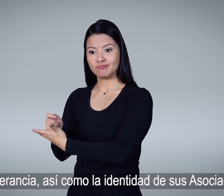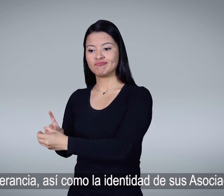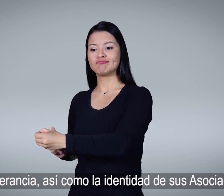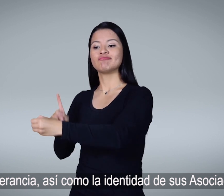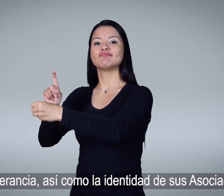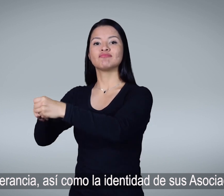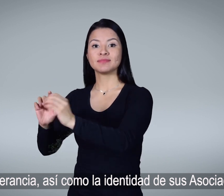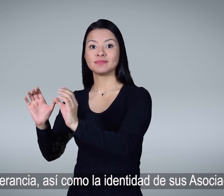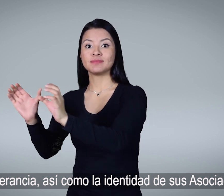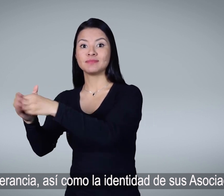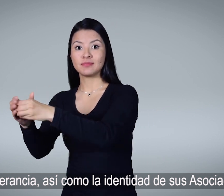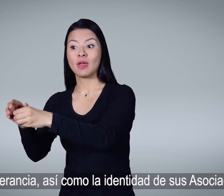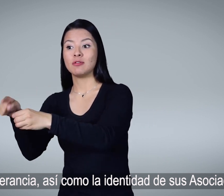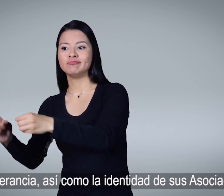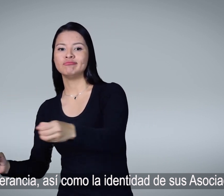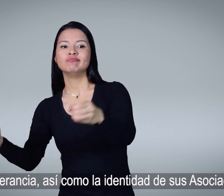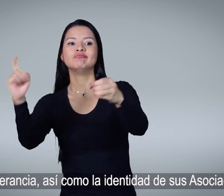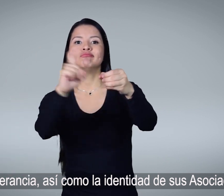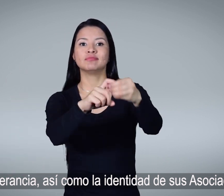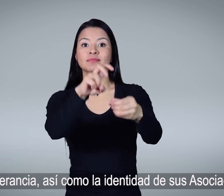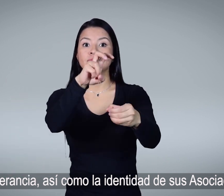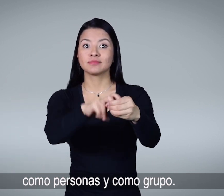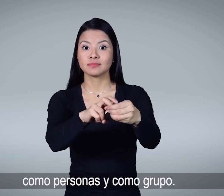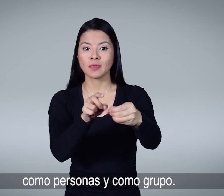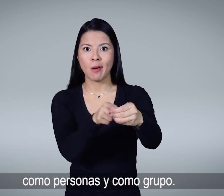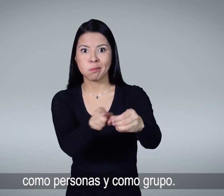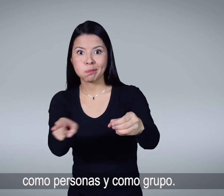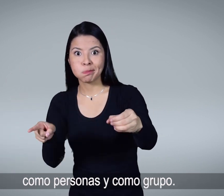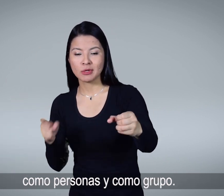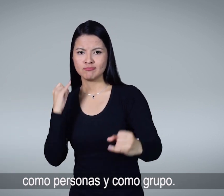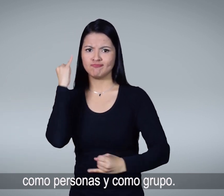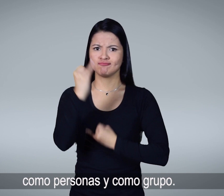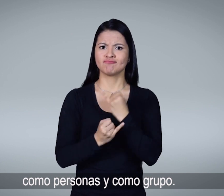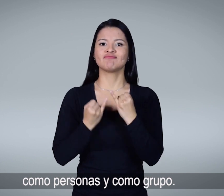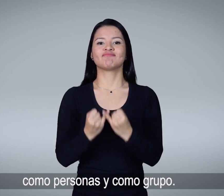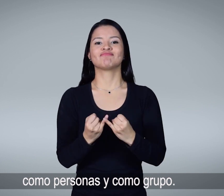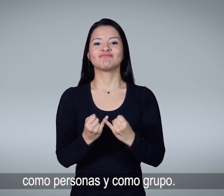así como la identidad de sus asociados como personas y como grupo.